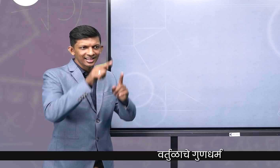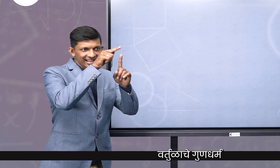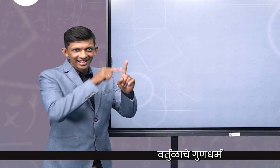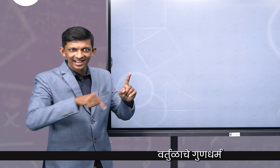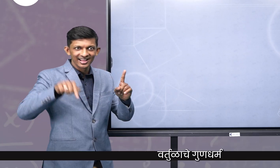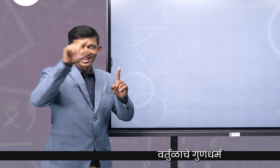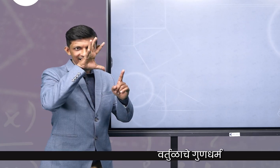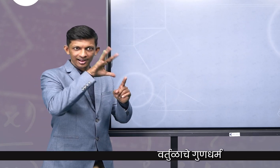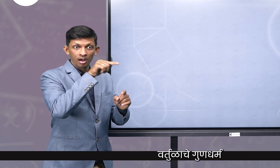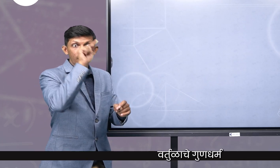वर्तुळाचे गुणधर्म.